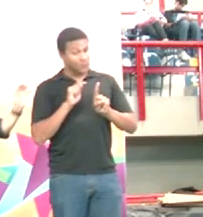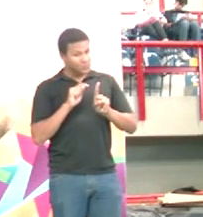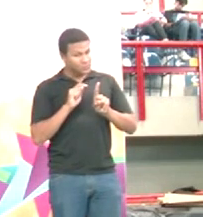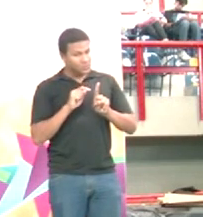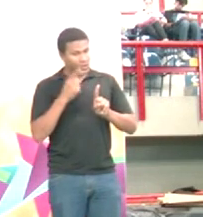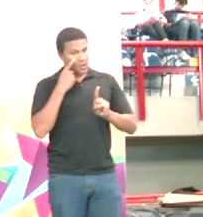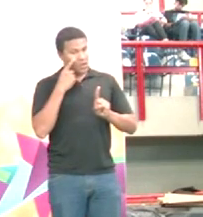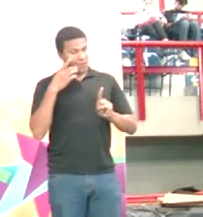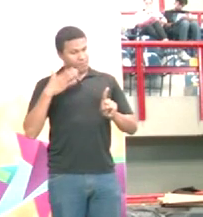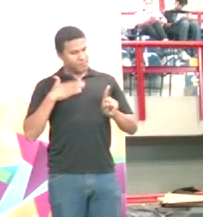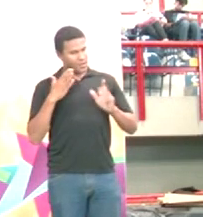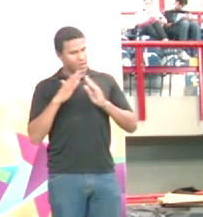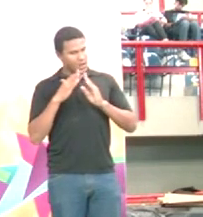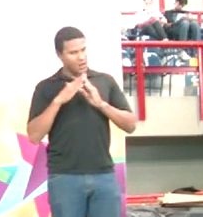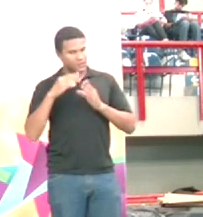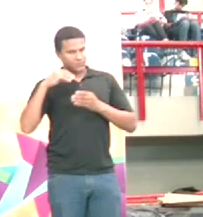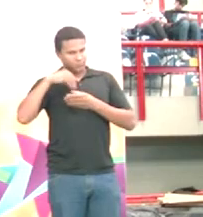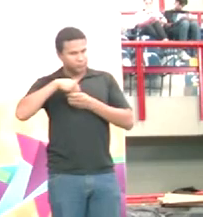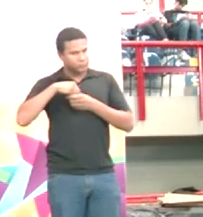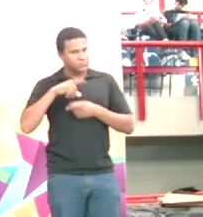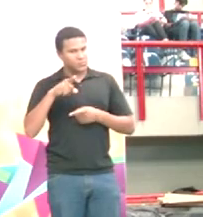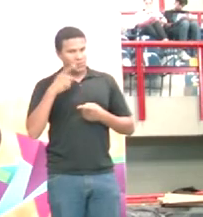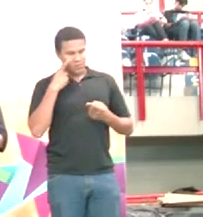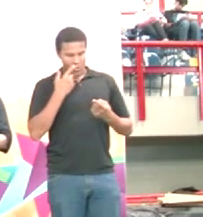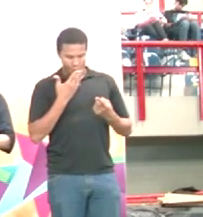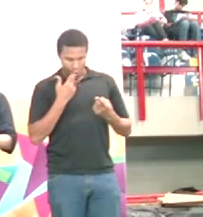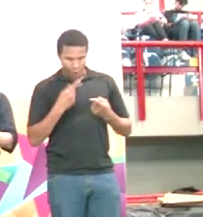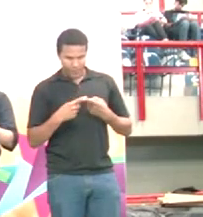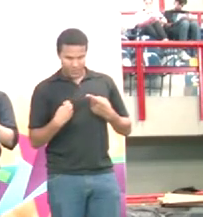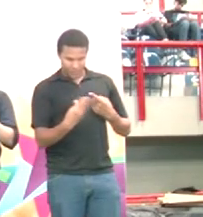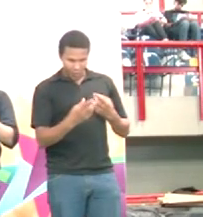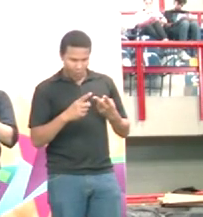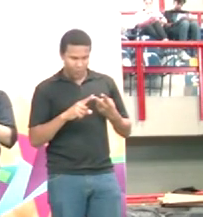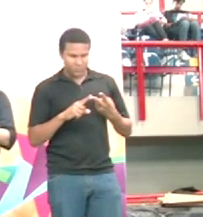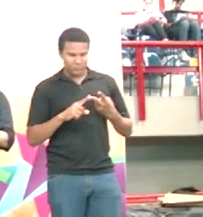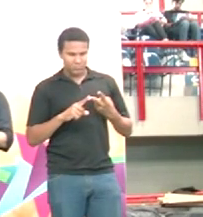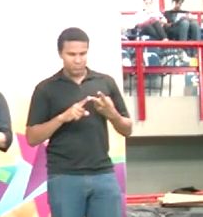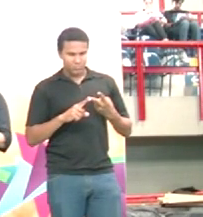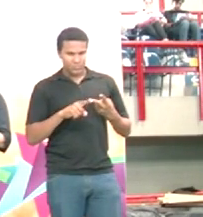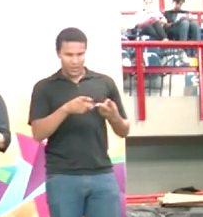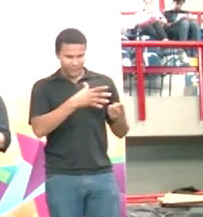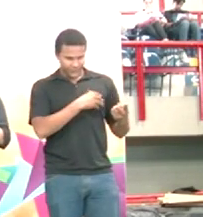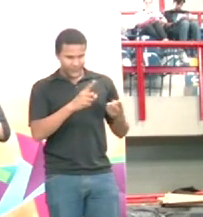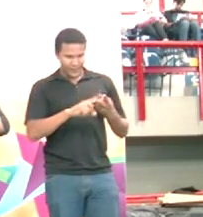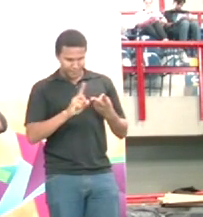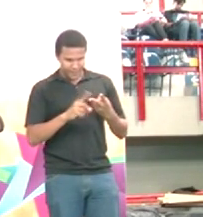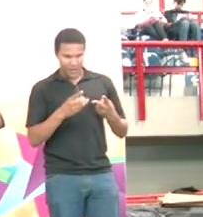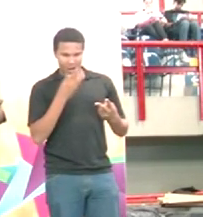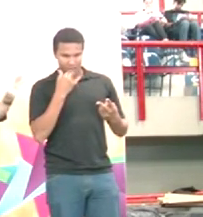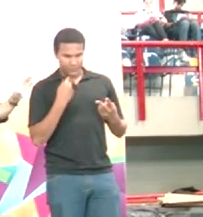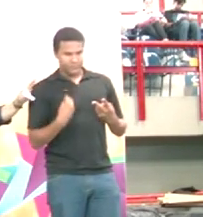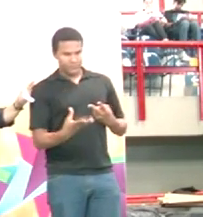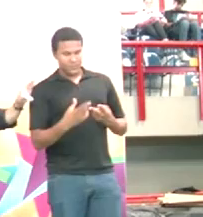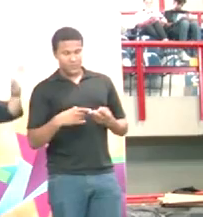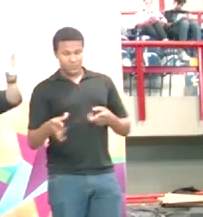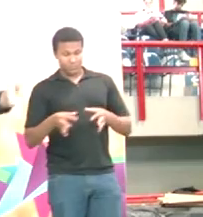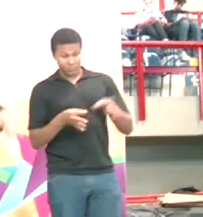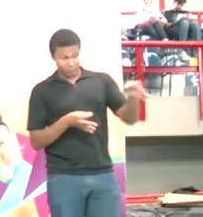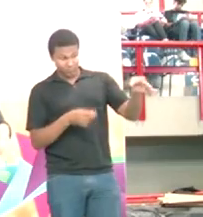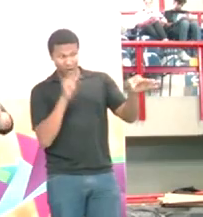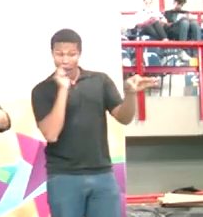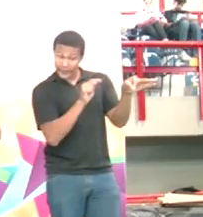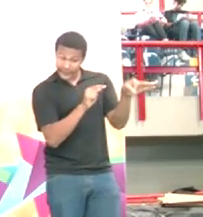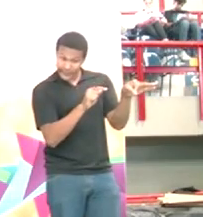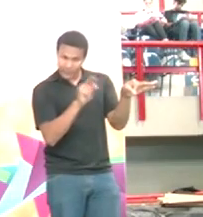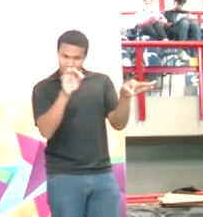você mora nas minhas terras, come as minhas custas, seus filhos também. Aqui, ó, bota